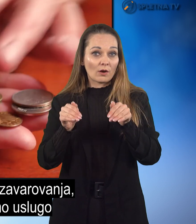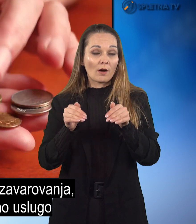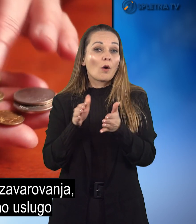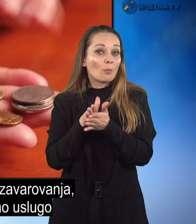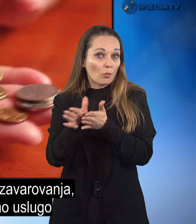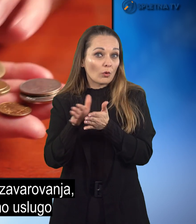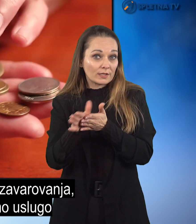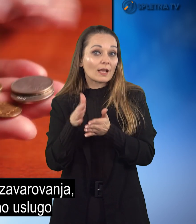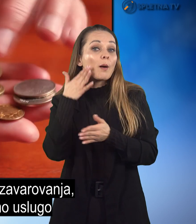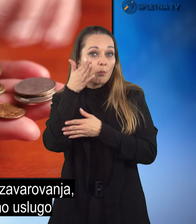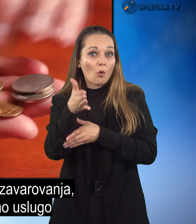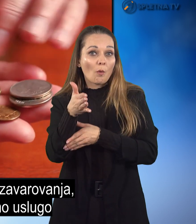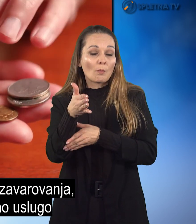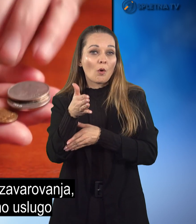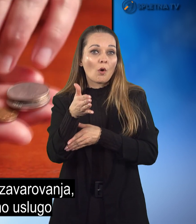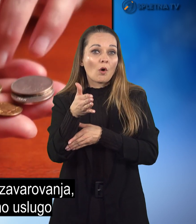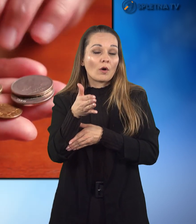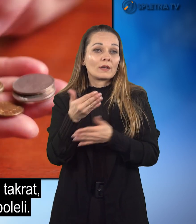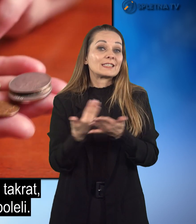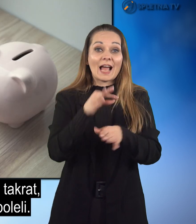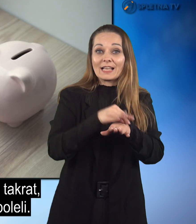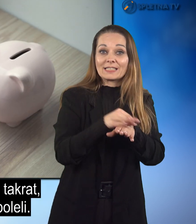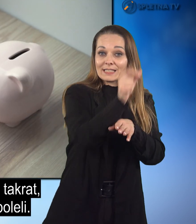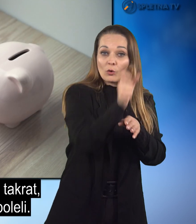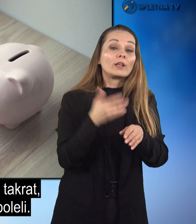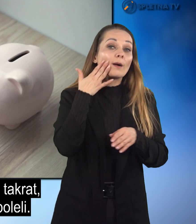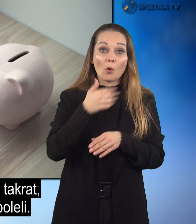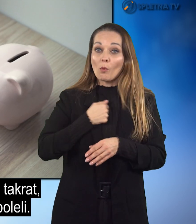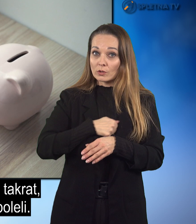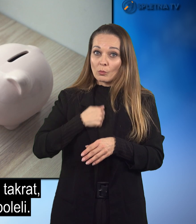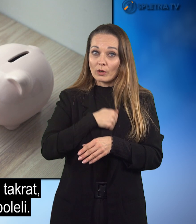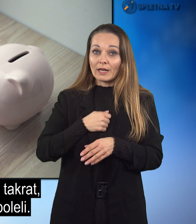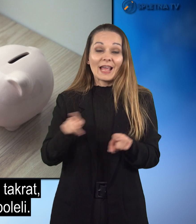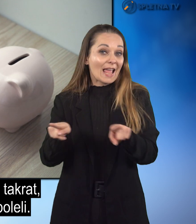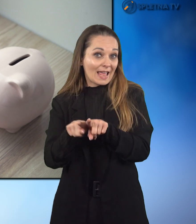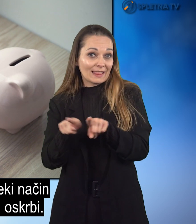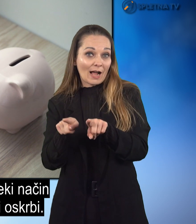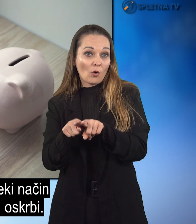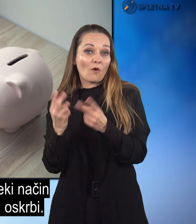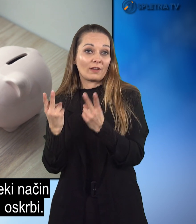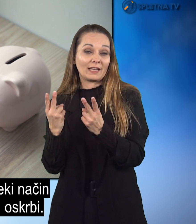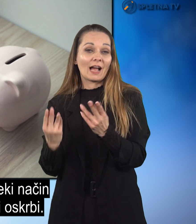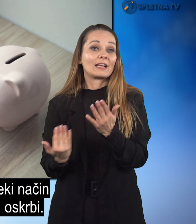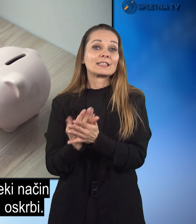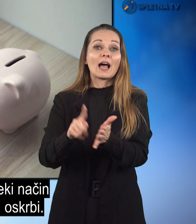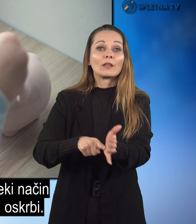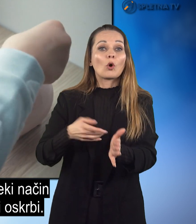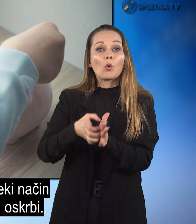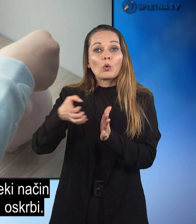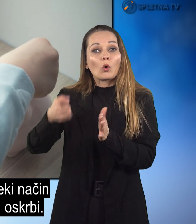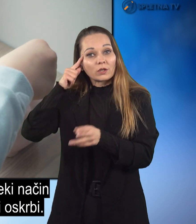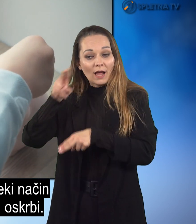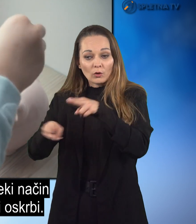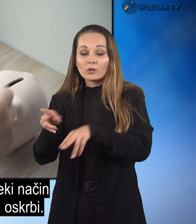zavarovanja, koristili pa bomo uslugo pri zdravniku takrat, ko bomo zboleli. In enako je na nek način pri